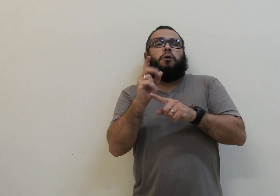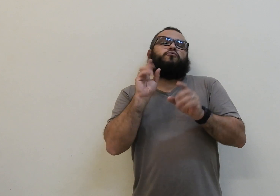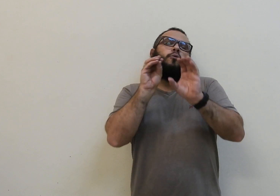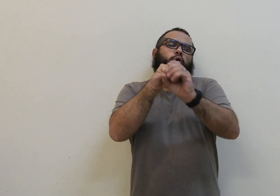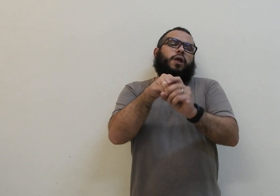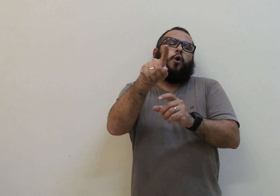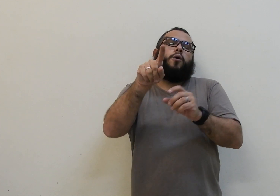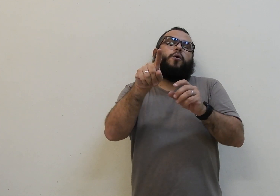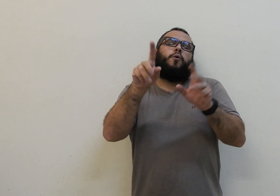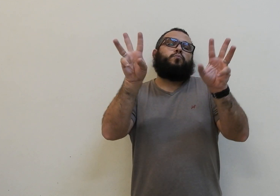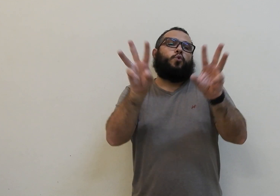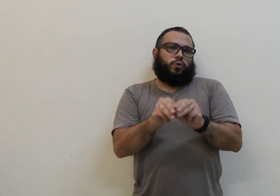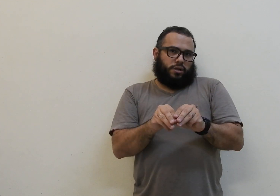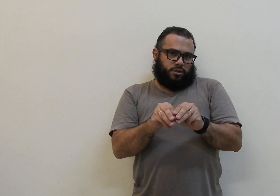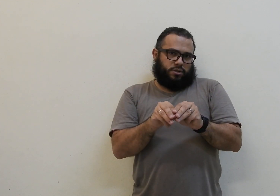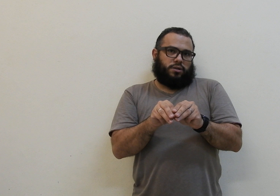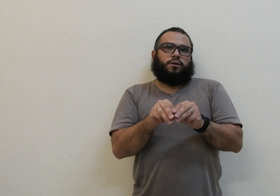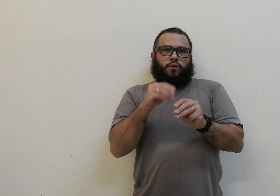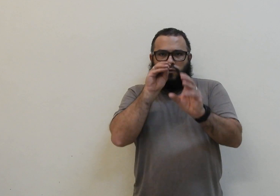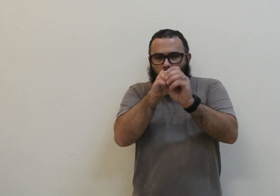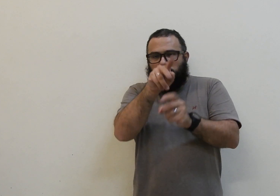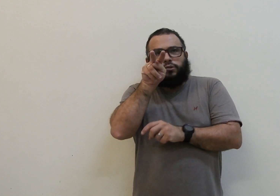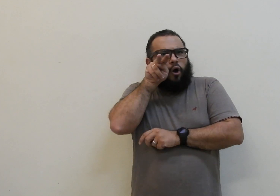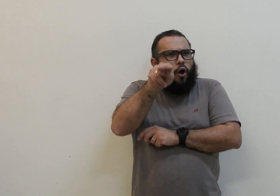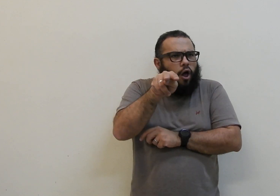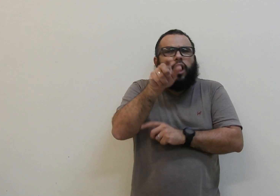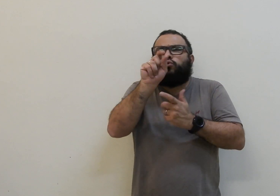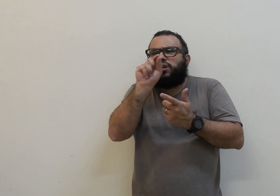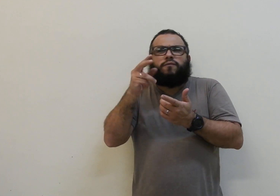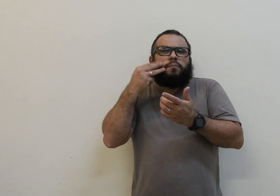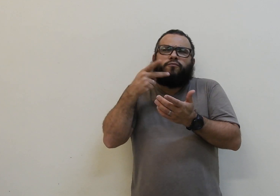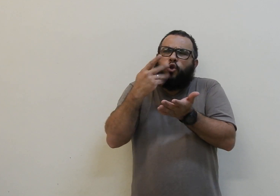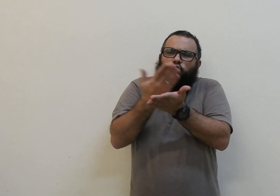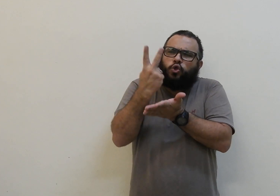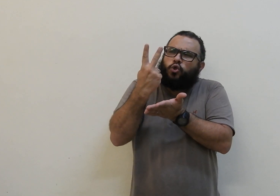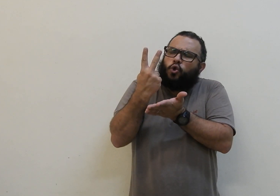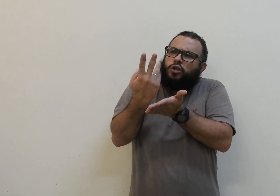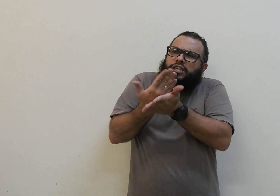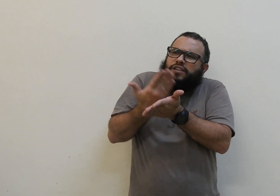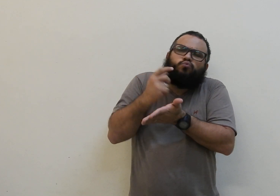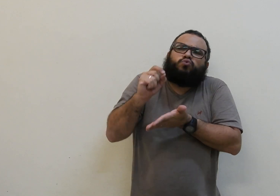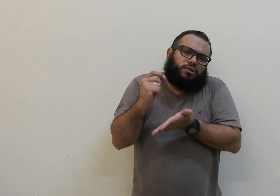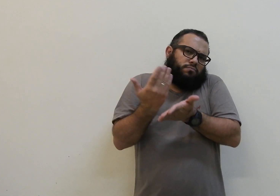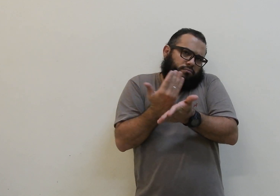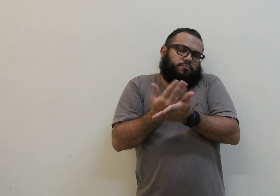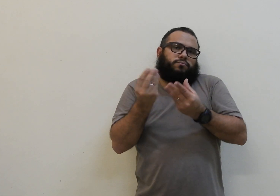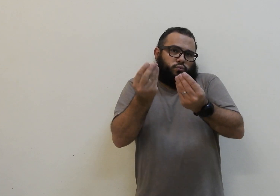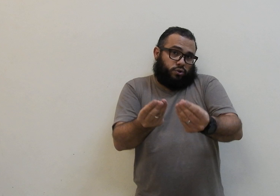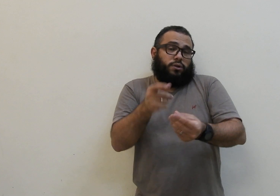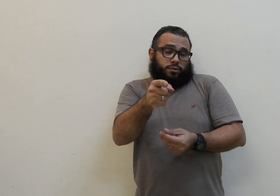PowerPoint para que vocês possam fazer a busca. Vai estar no Moodle, no material do Moodle. O professor Fabiano citou 2 livros, não lembro o